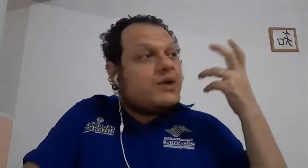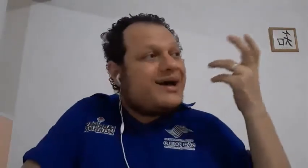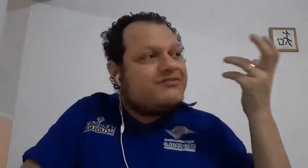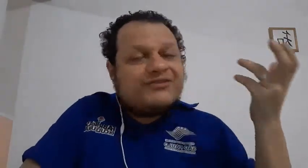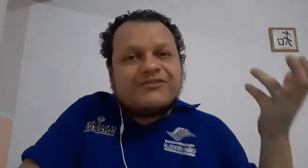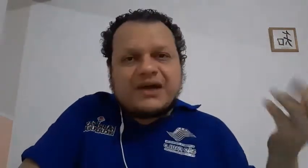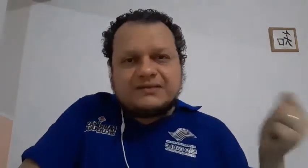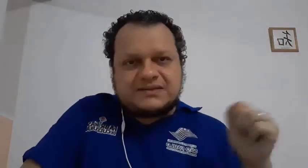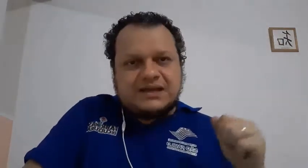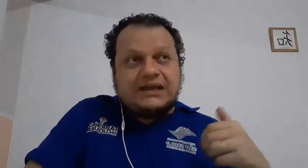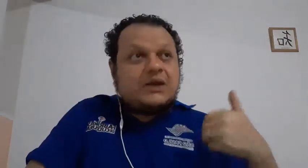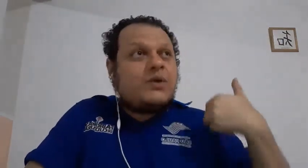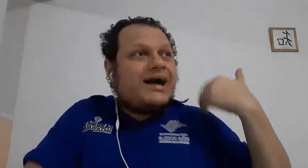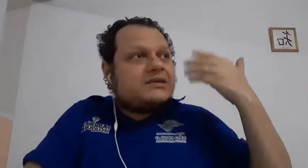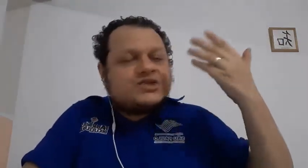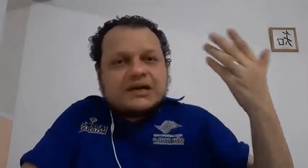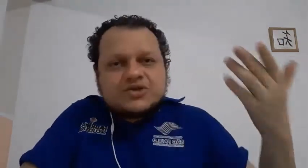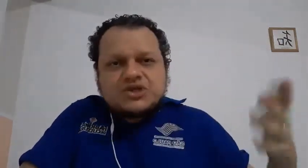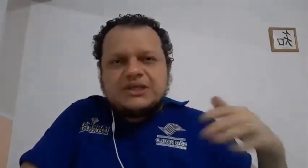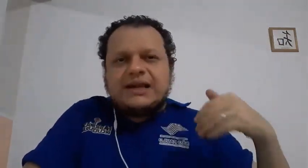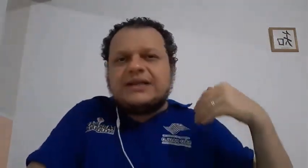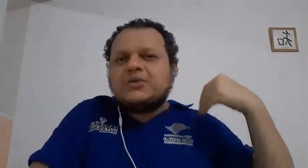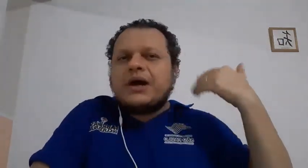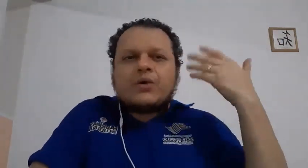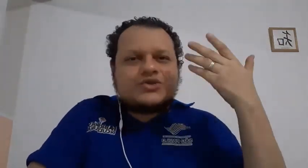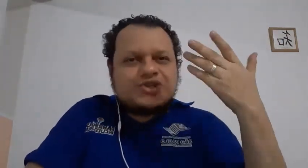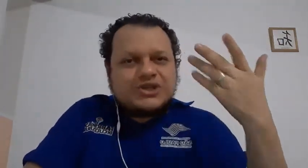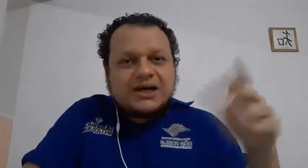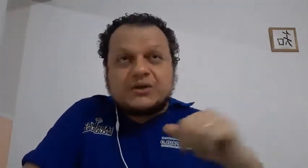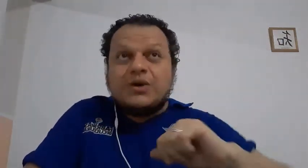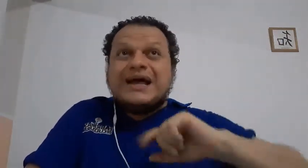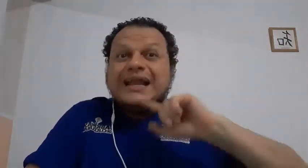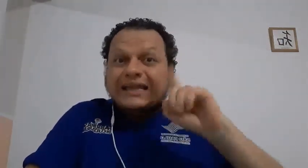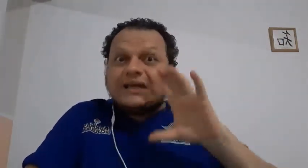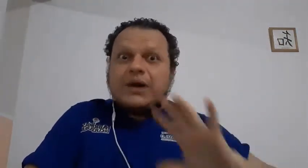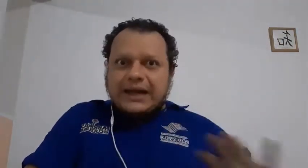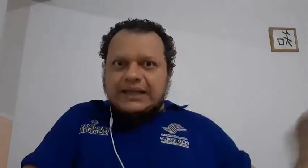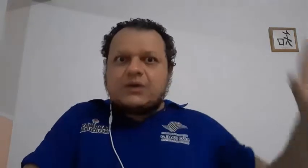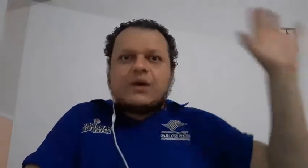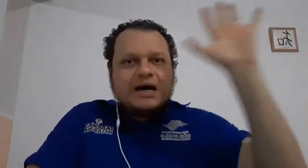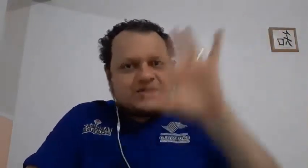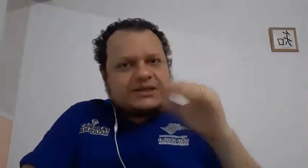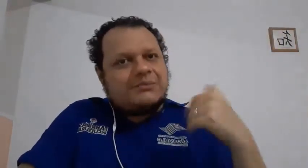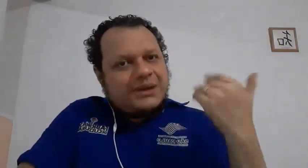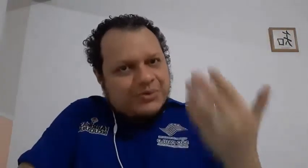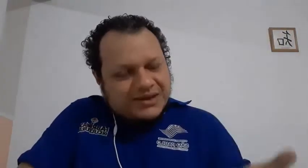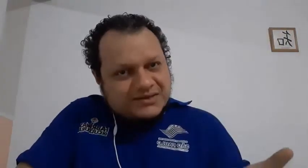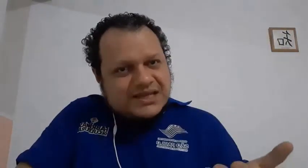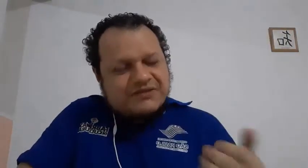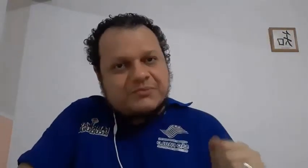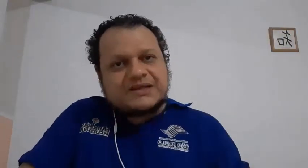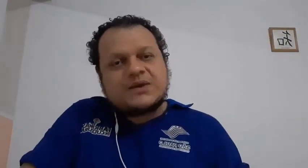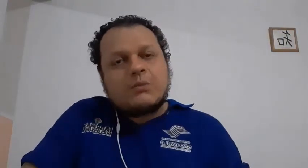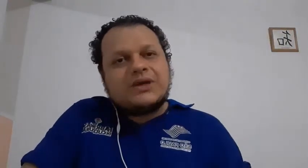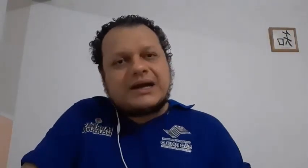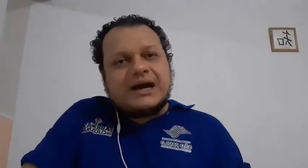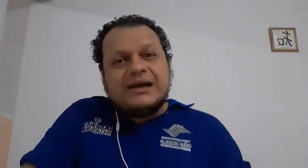é vivência, língua é dia a dia, língua é cotidiano, língua é linguagem também, porque serve para se comunicar,